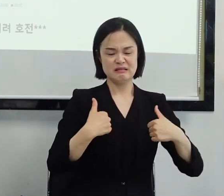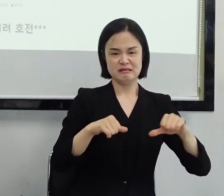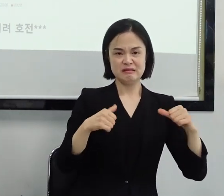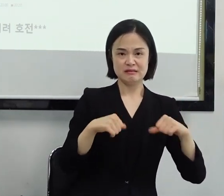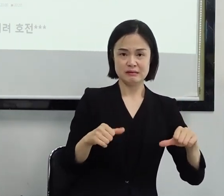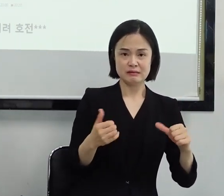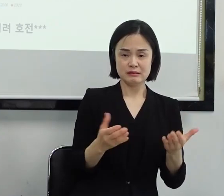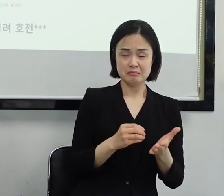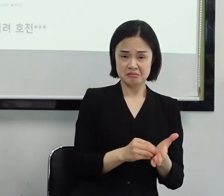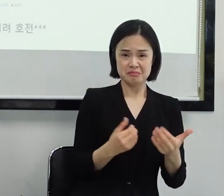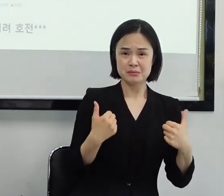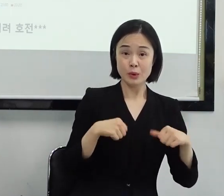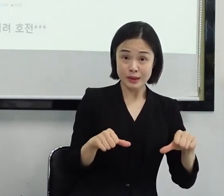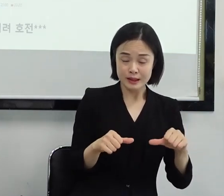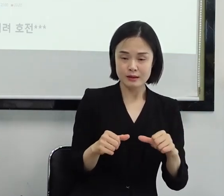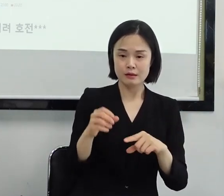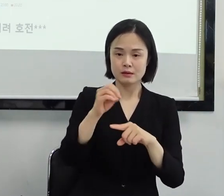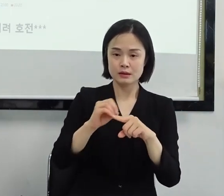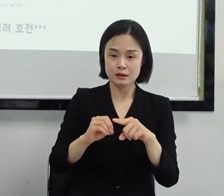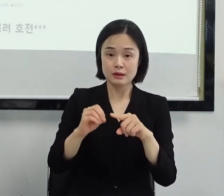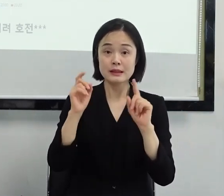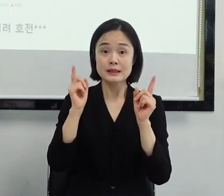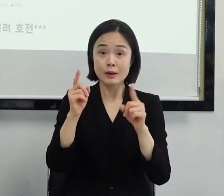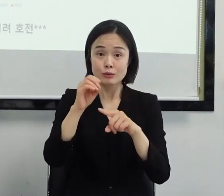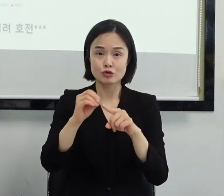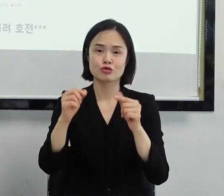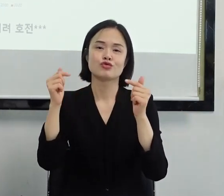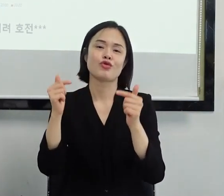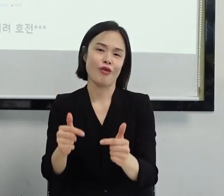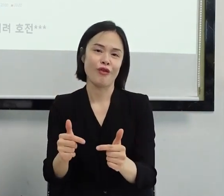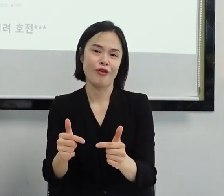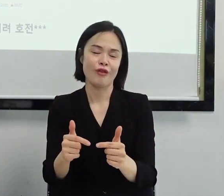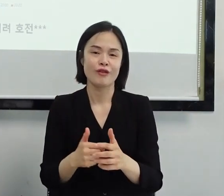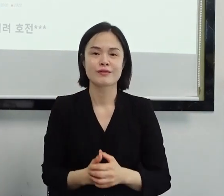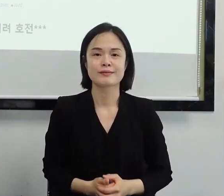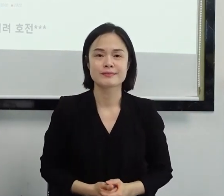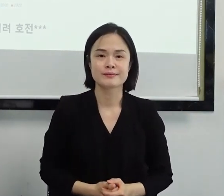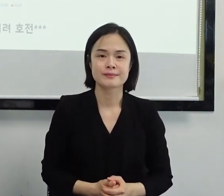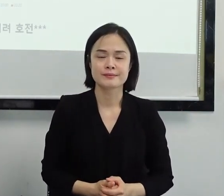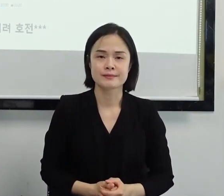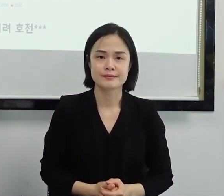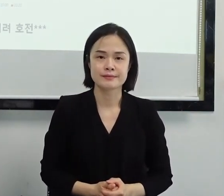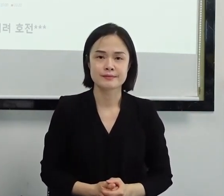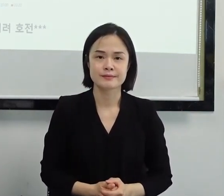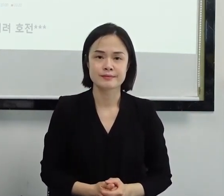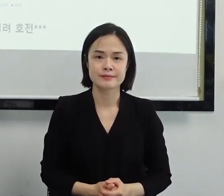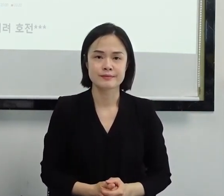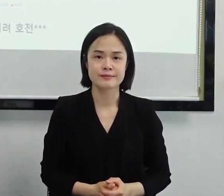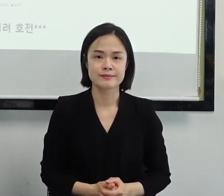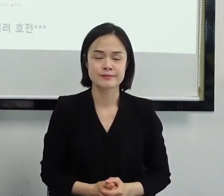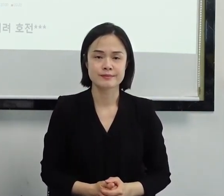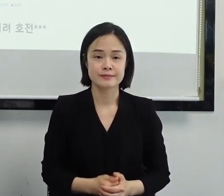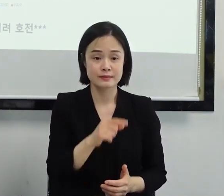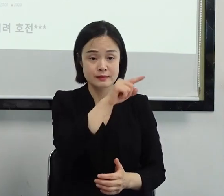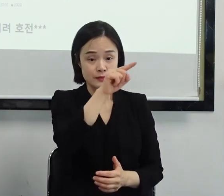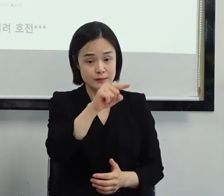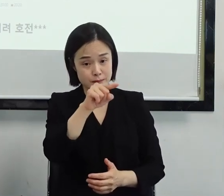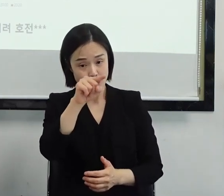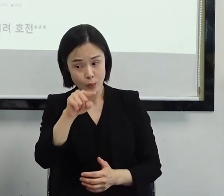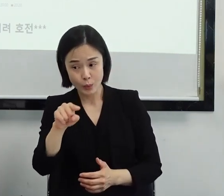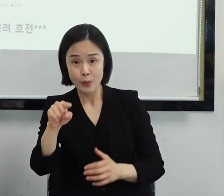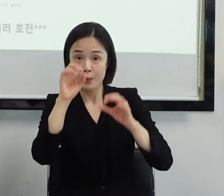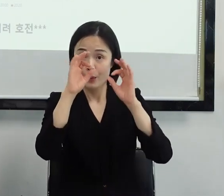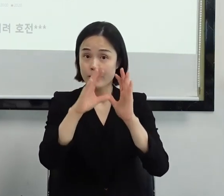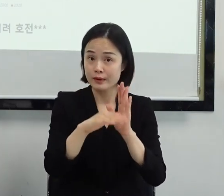사람들이 늘어나면 실업률은 줄어들게 됩니다. 그러니까 어찌됐건 간에 이 지표로 봤을 때는 젊은 사람들의 실업률은